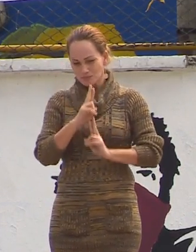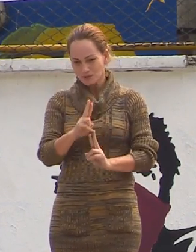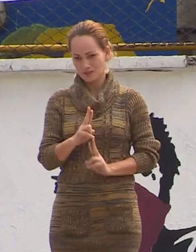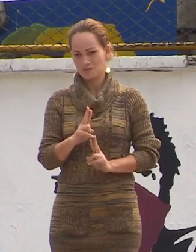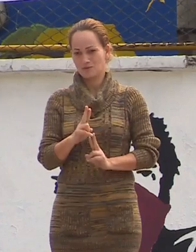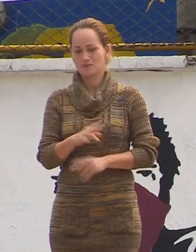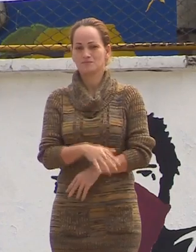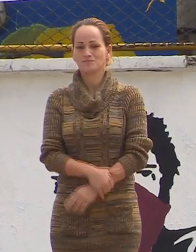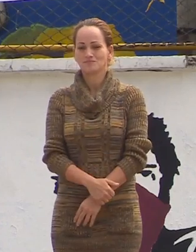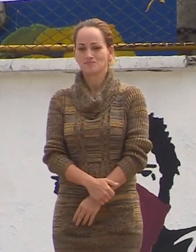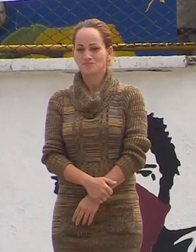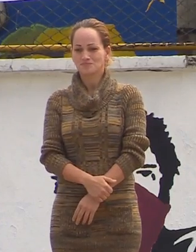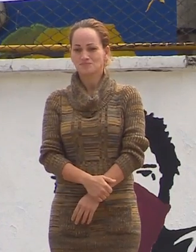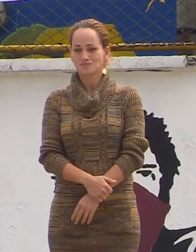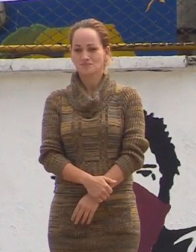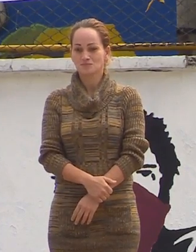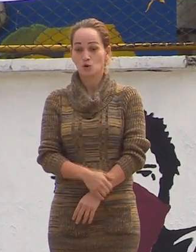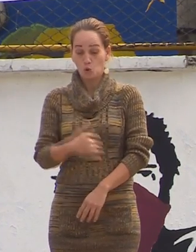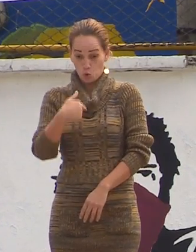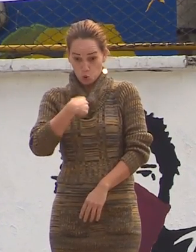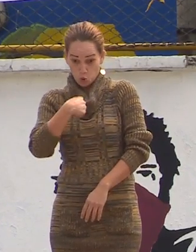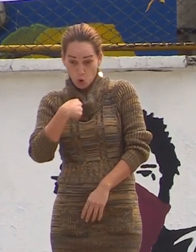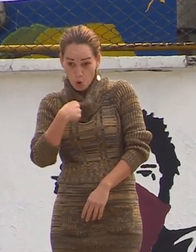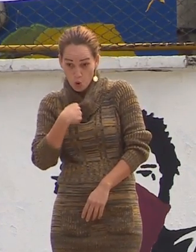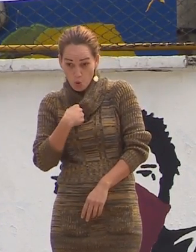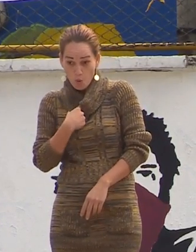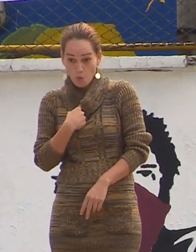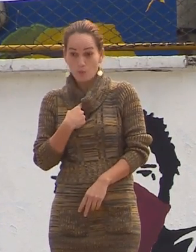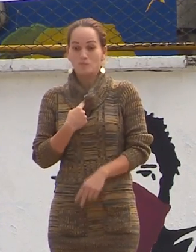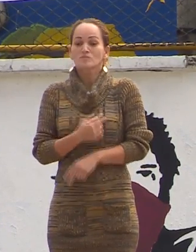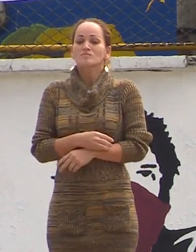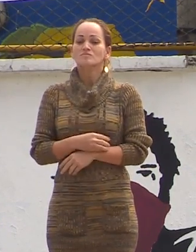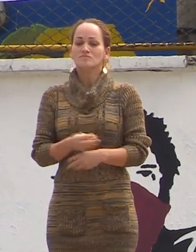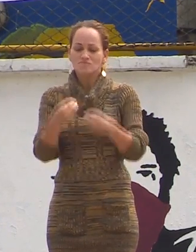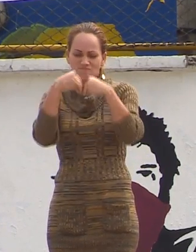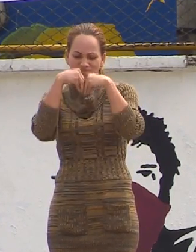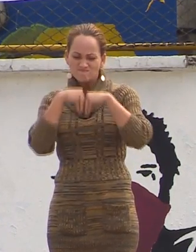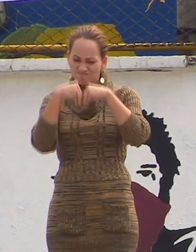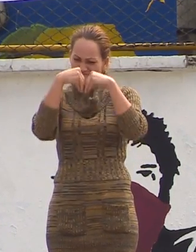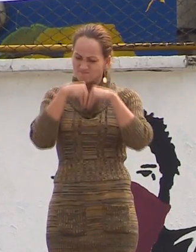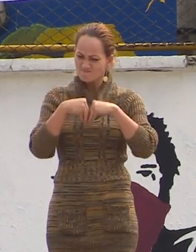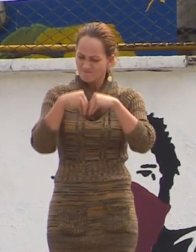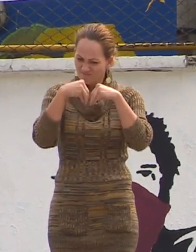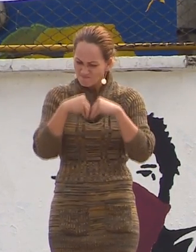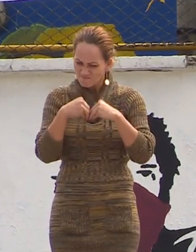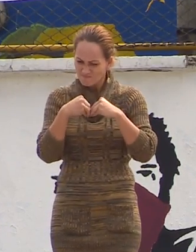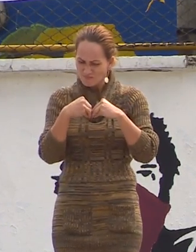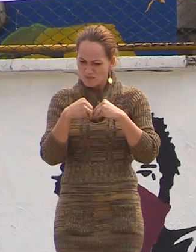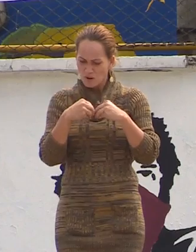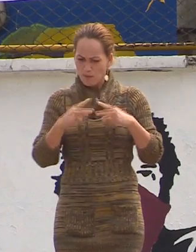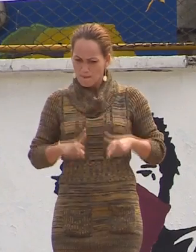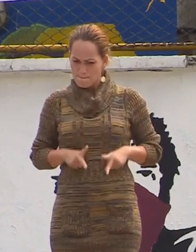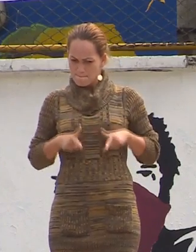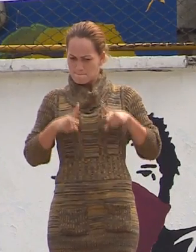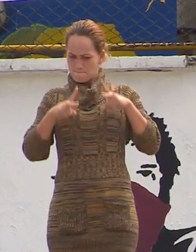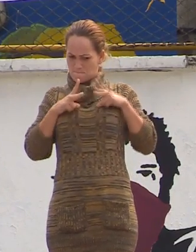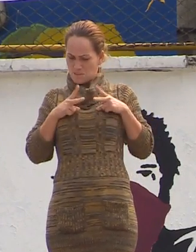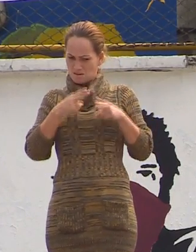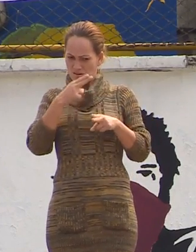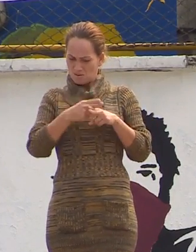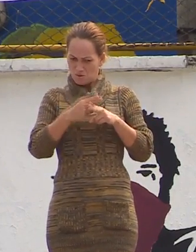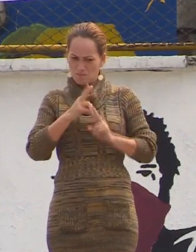Como maestro en formación, ¿desde dónde responderás por tu vida y por tu